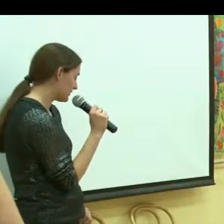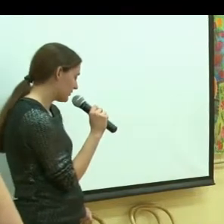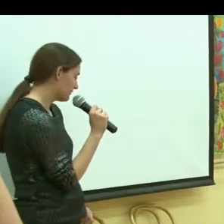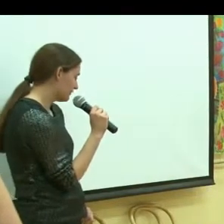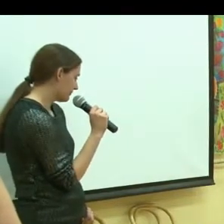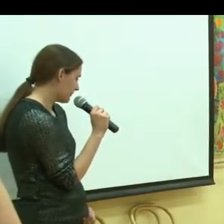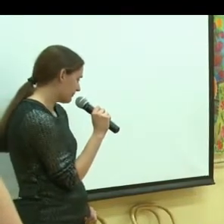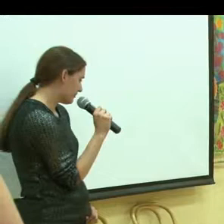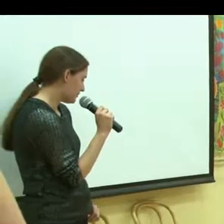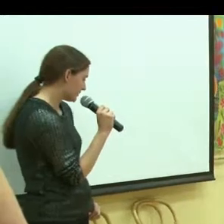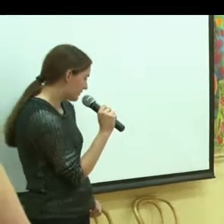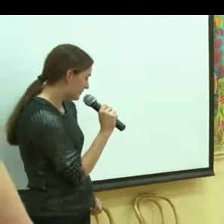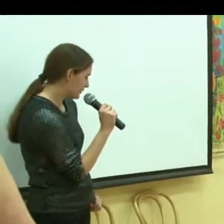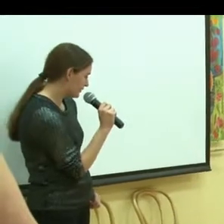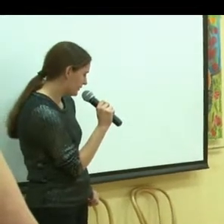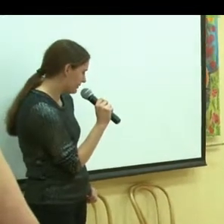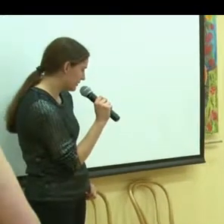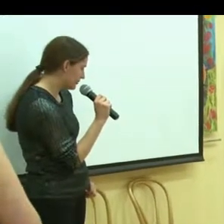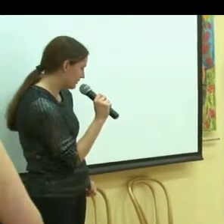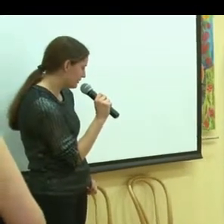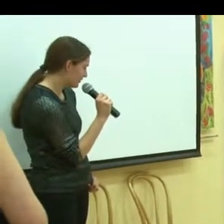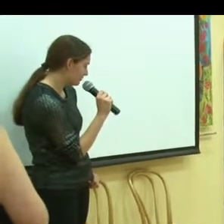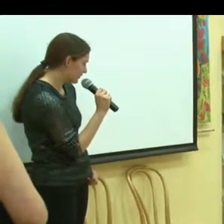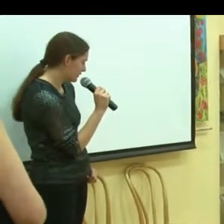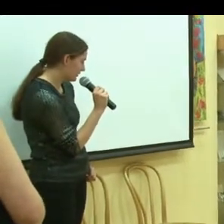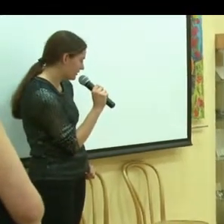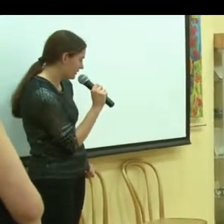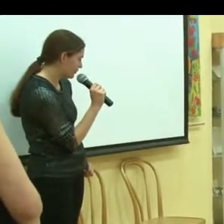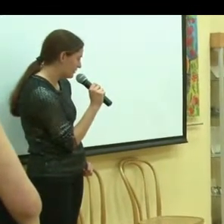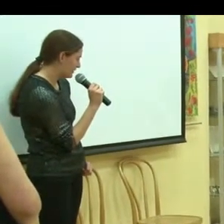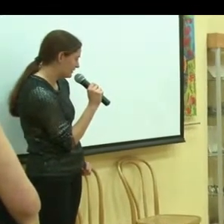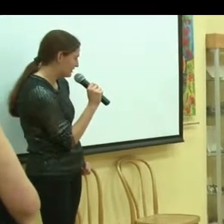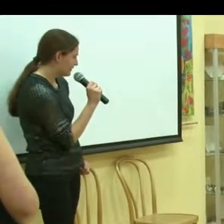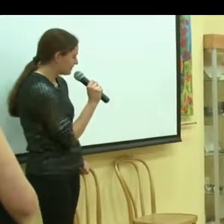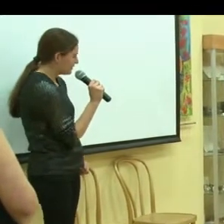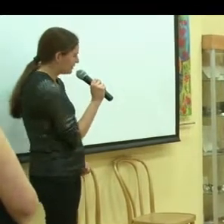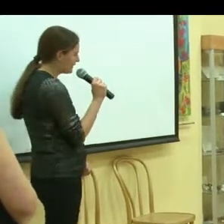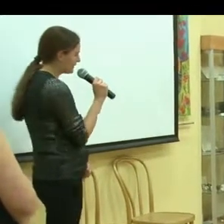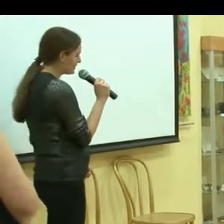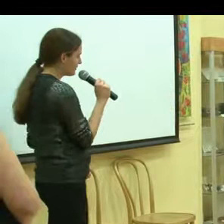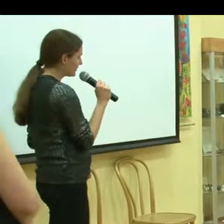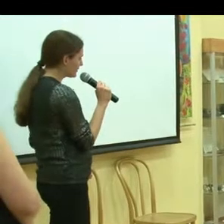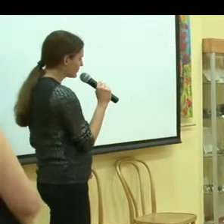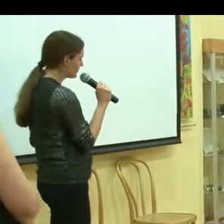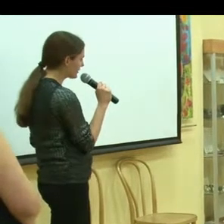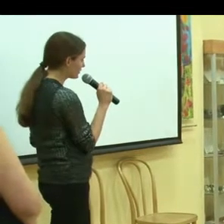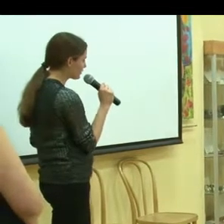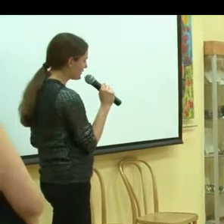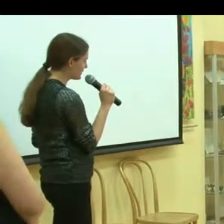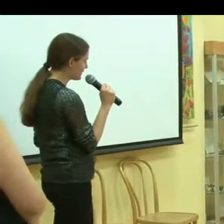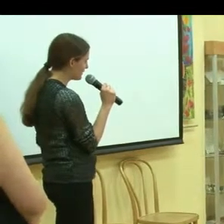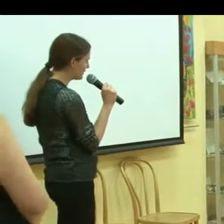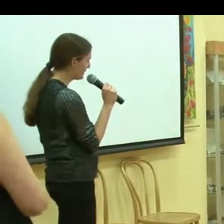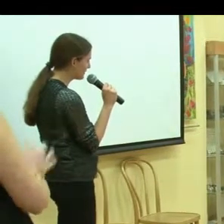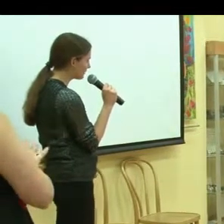na obcasie. Po bokach są też fragmenty czerwone, które przypominają odrobinę płomienie. Na dłoniach także są